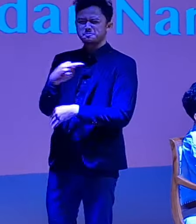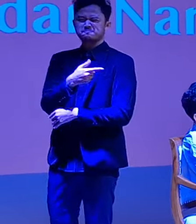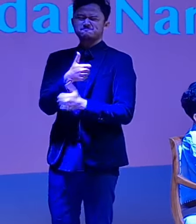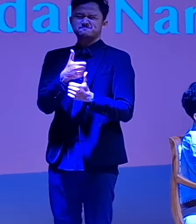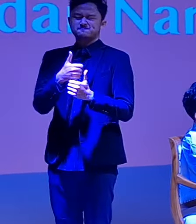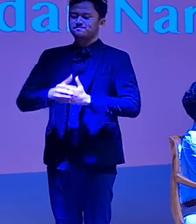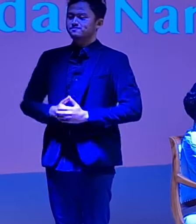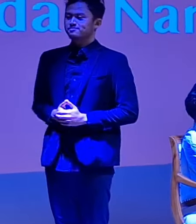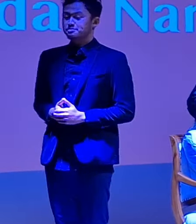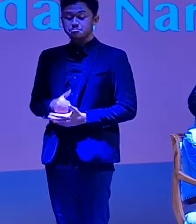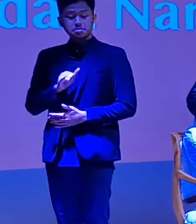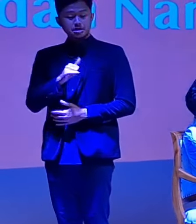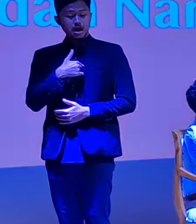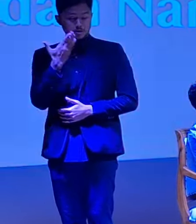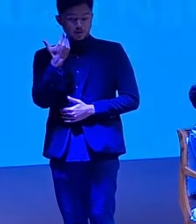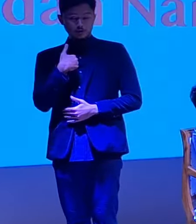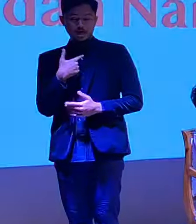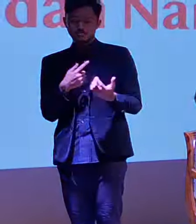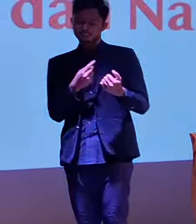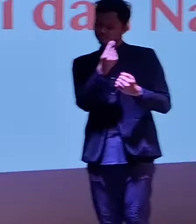membuat sumpah mahasiswa.